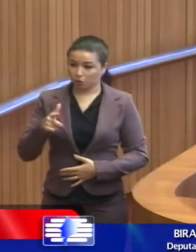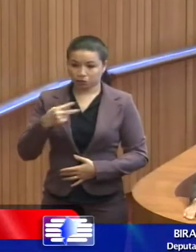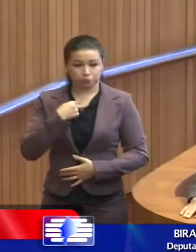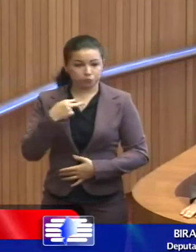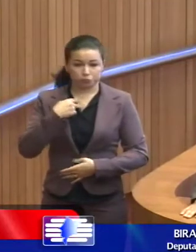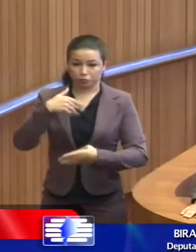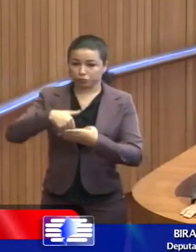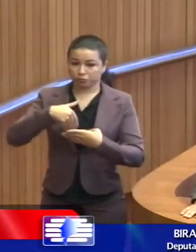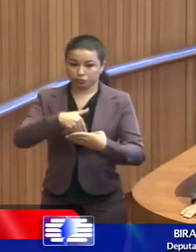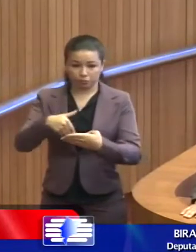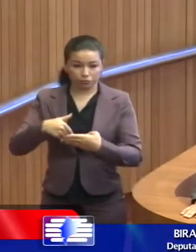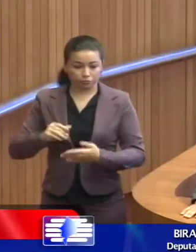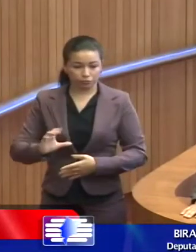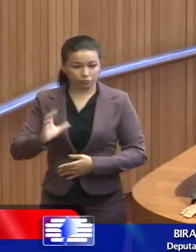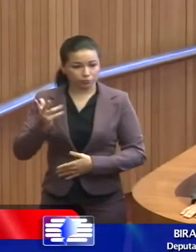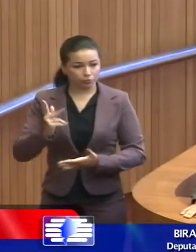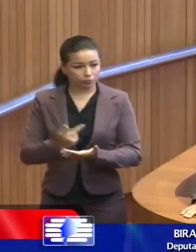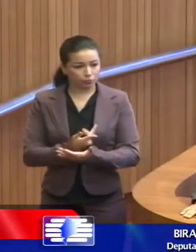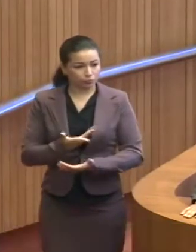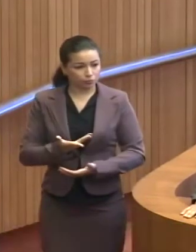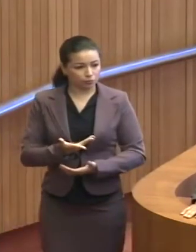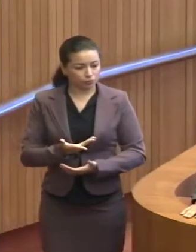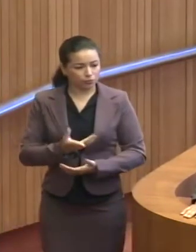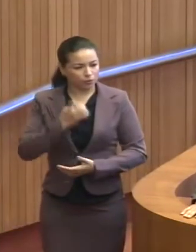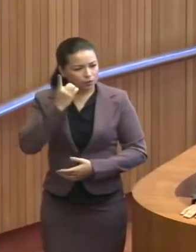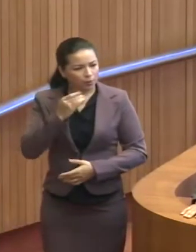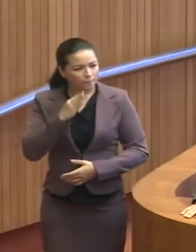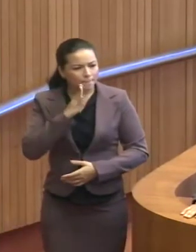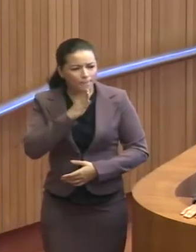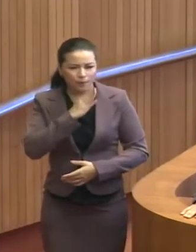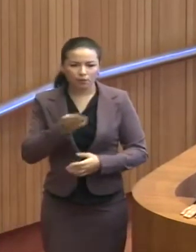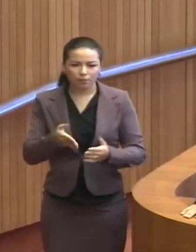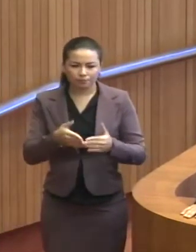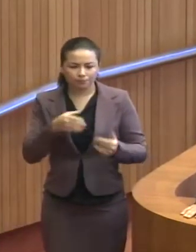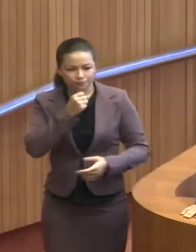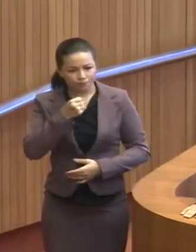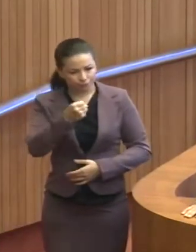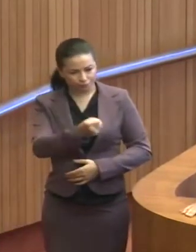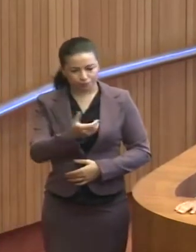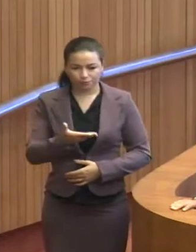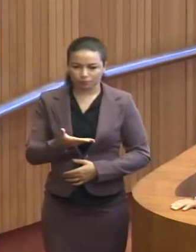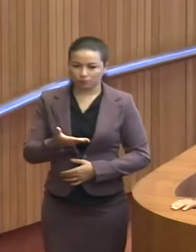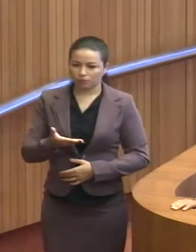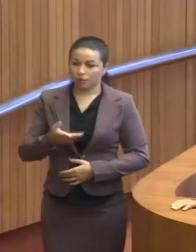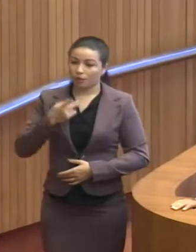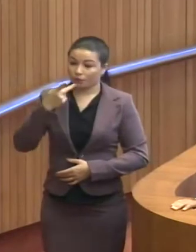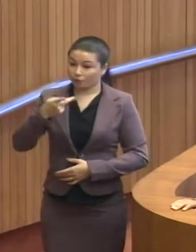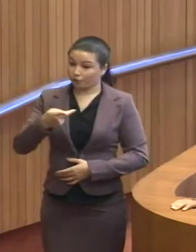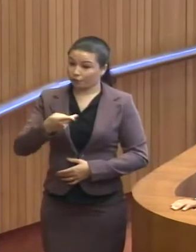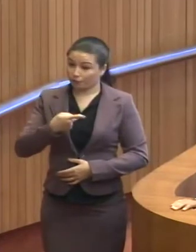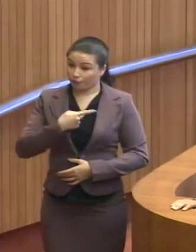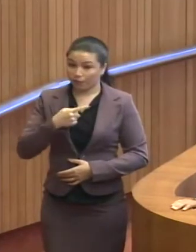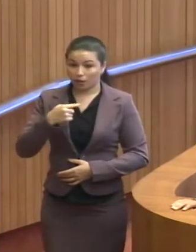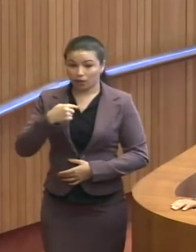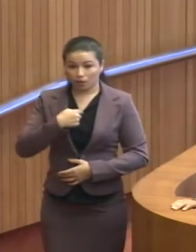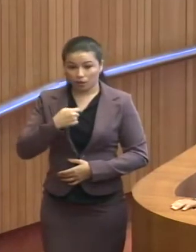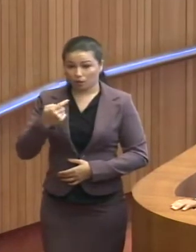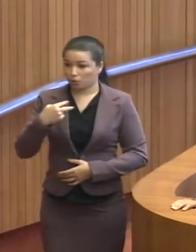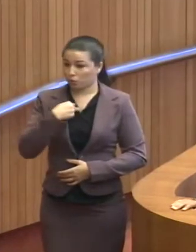inelegível. Deputado Bira, quando puder, me conceda uma palavra. Vou lhe conceder. Disseram que eu estava